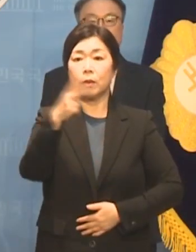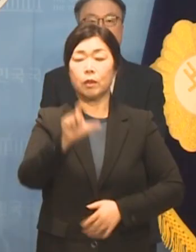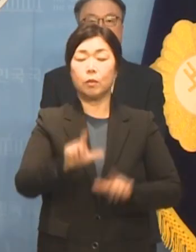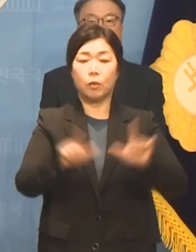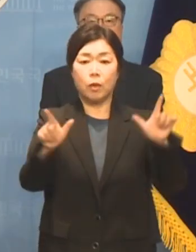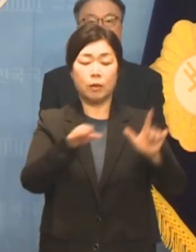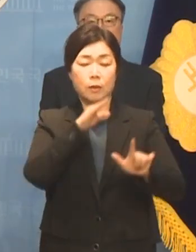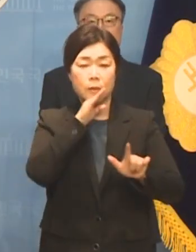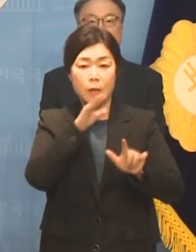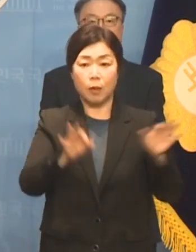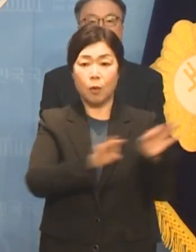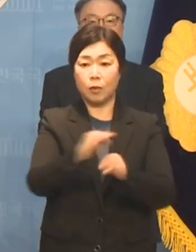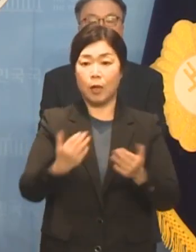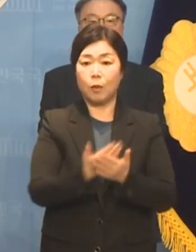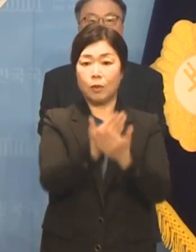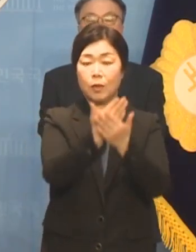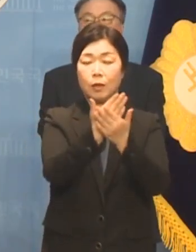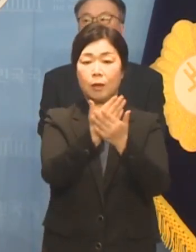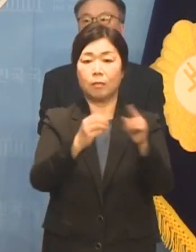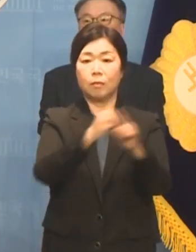25년 실질 경제 성장률을